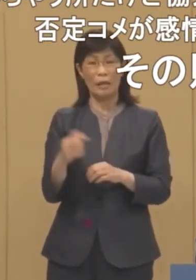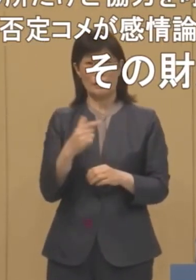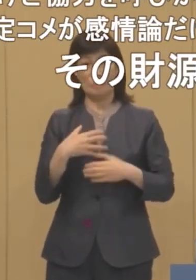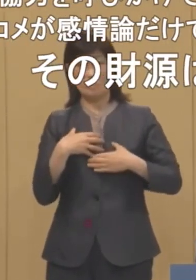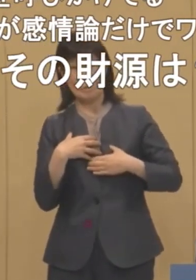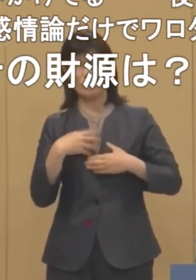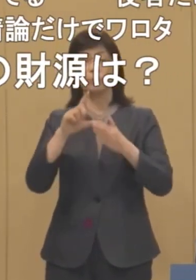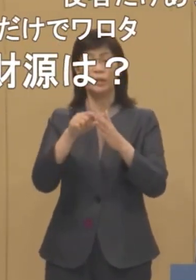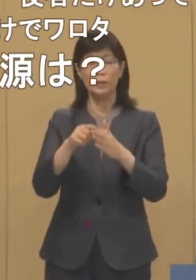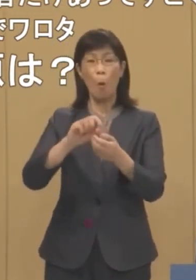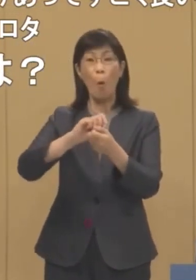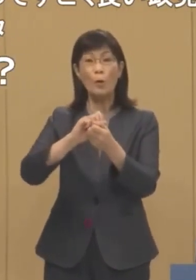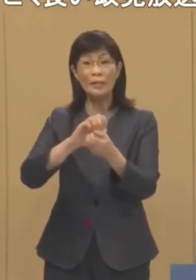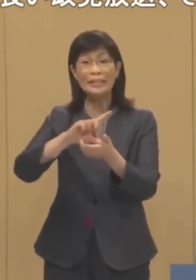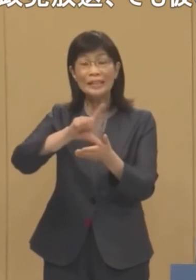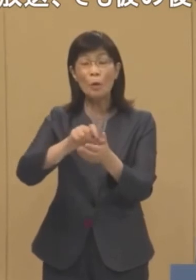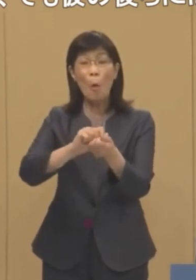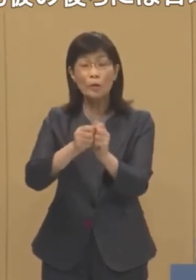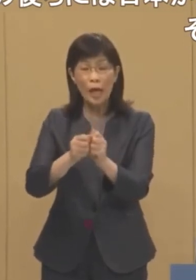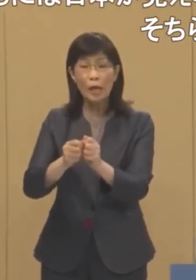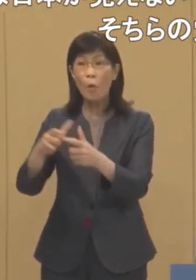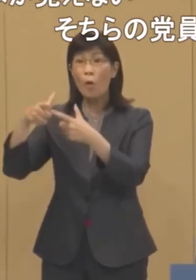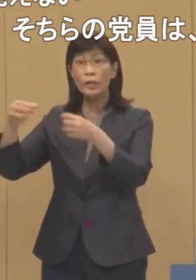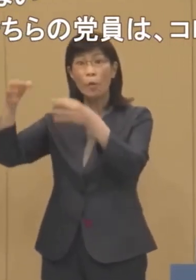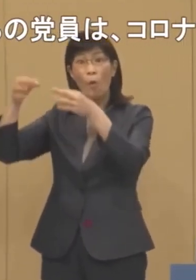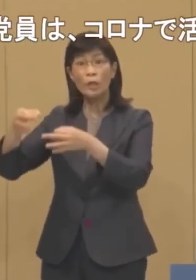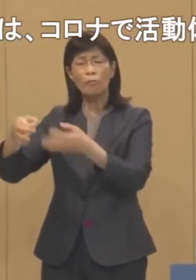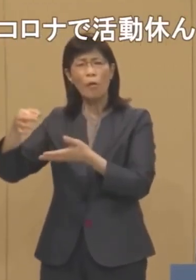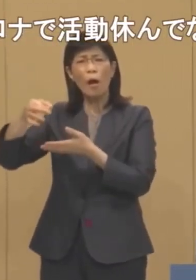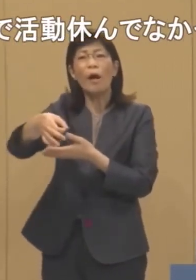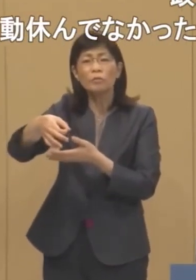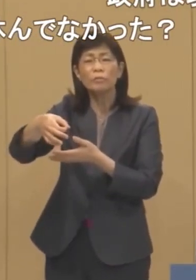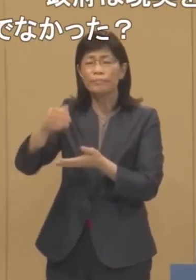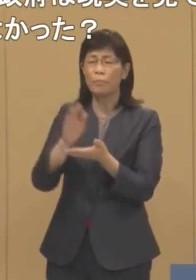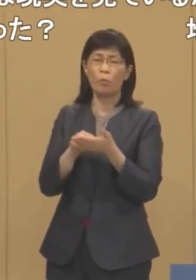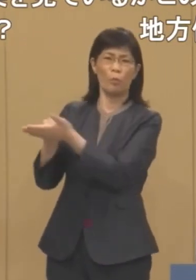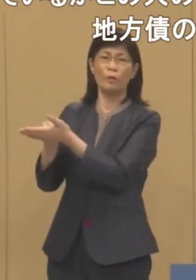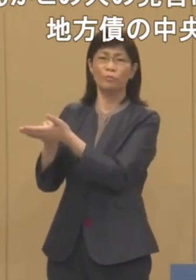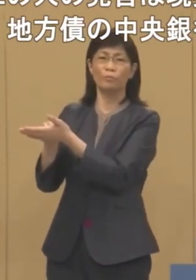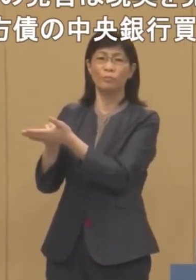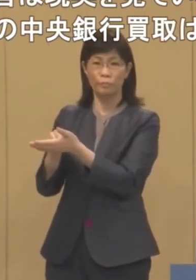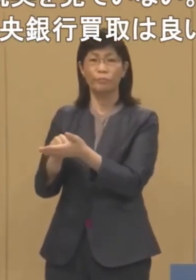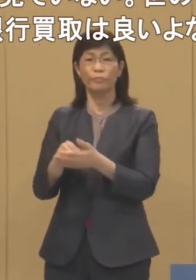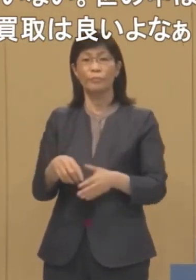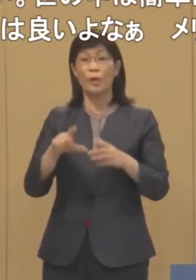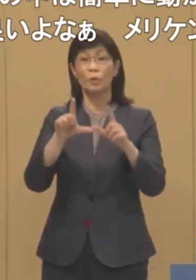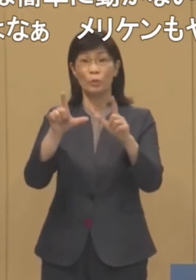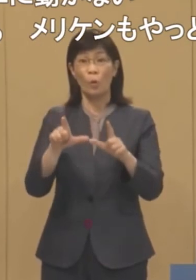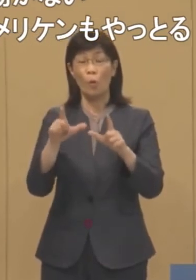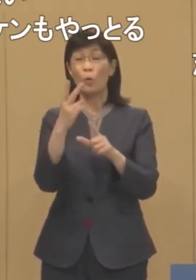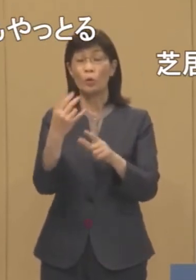の地方債を日銀が買い取ることを求めます1400万人の都民に対し東京都知事が